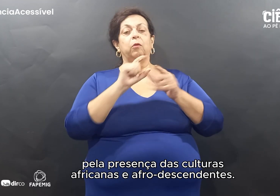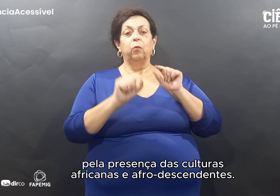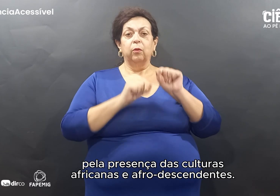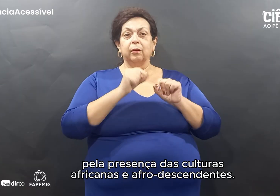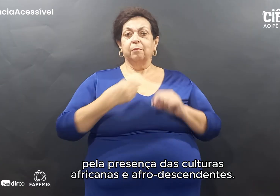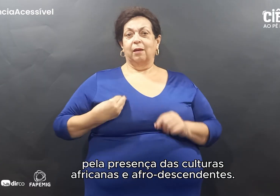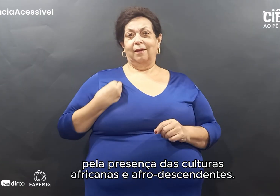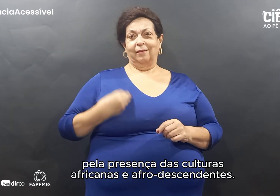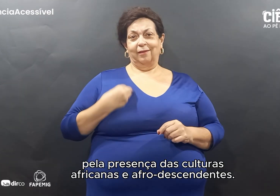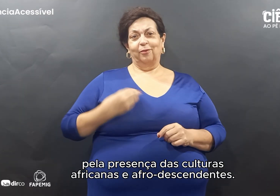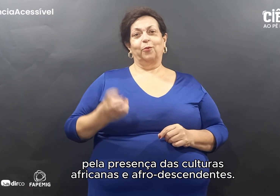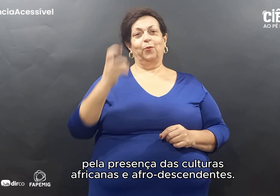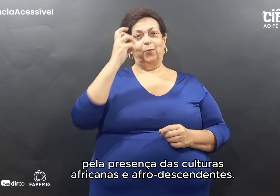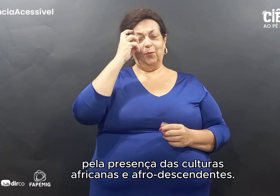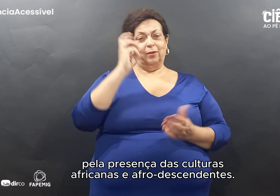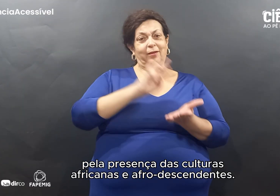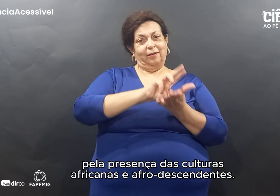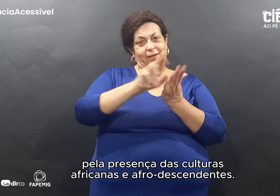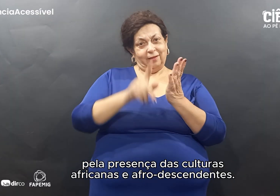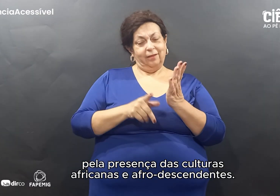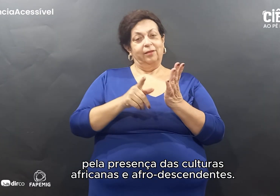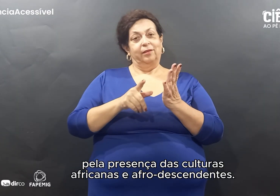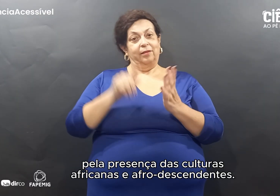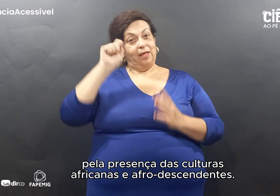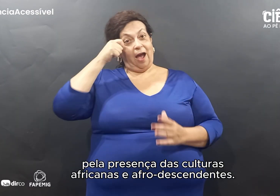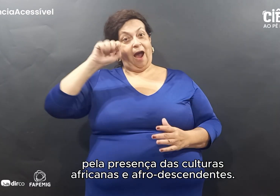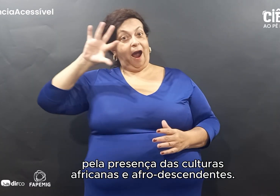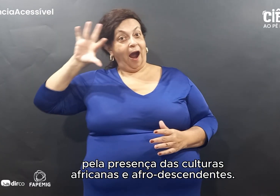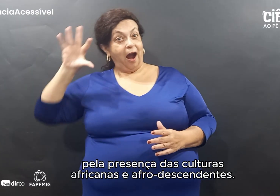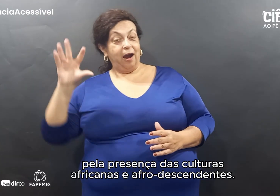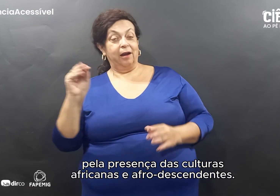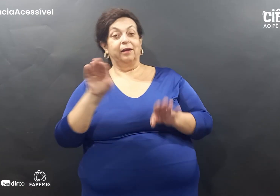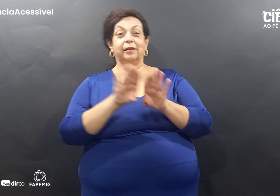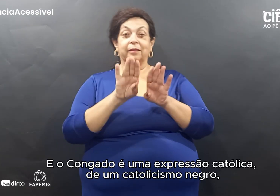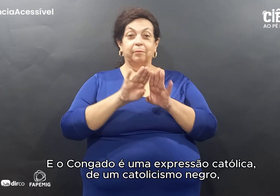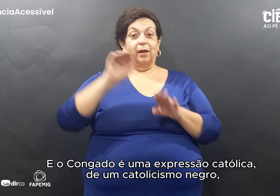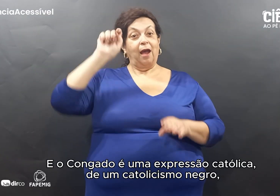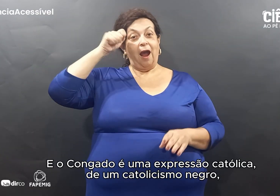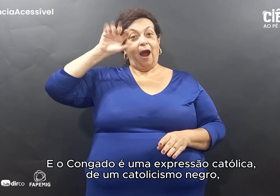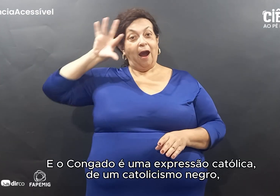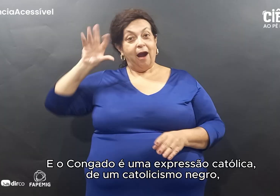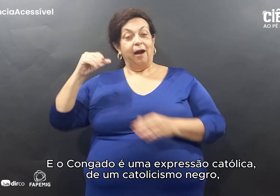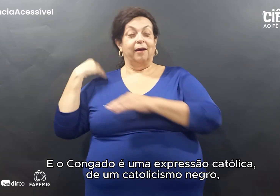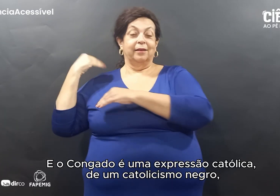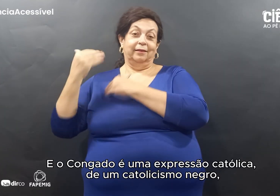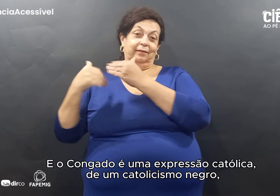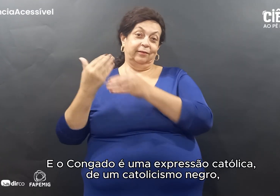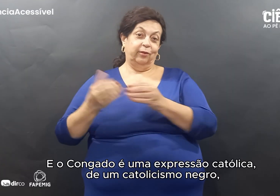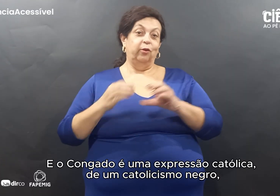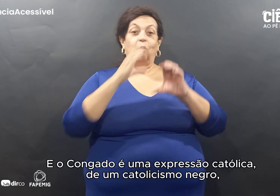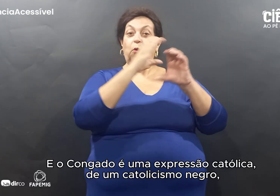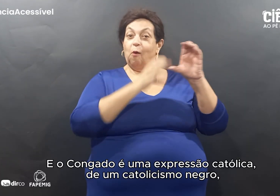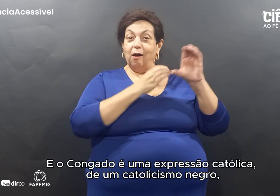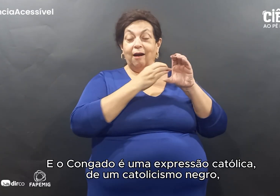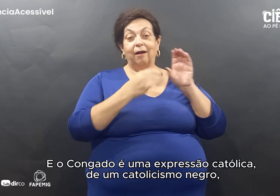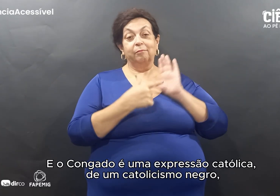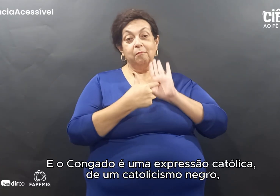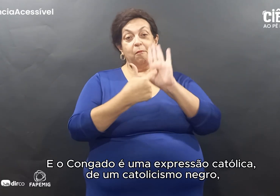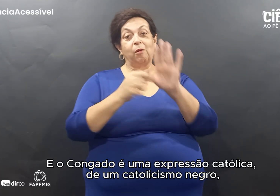presença das culturas africanas e afrodescendentes, né? E o Congado é uma